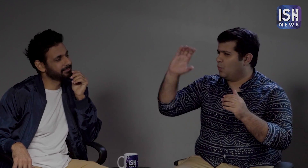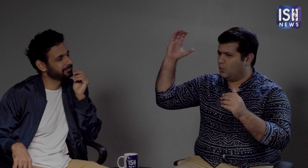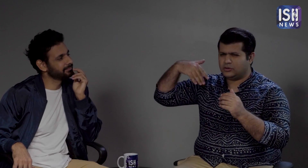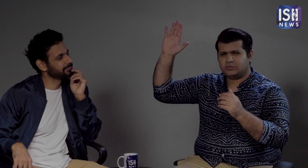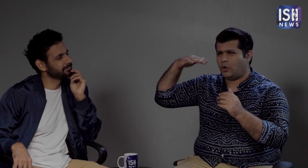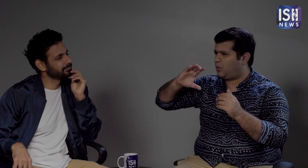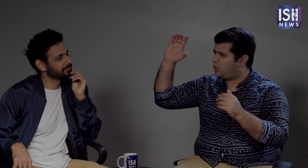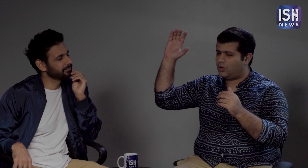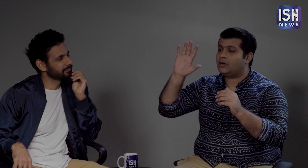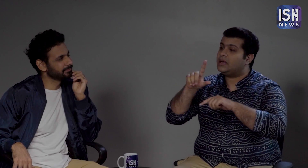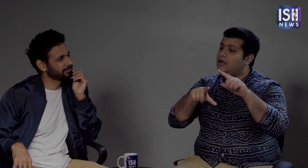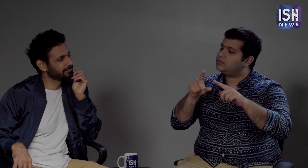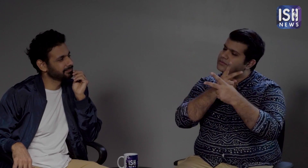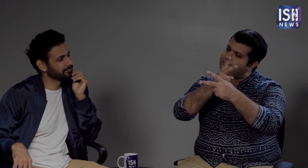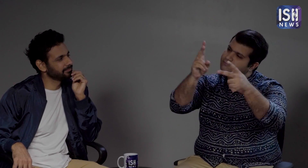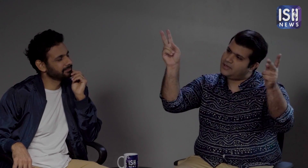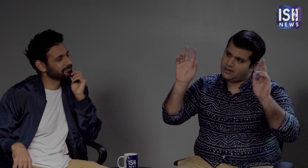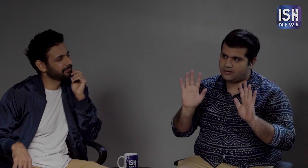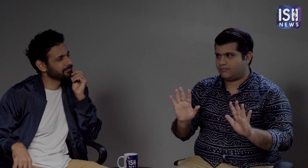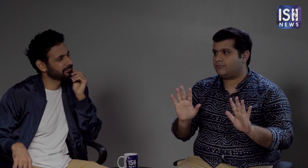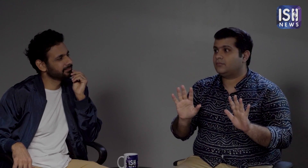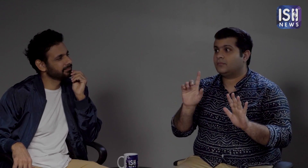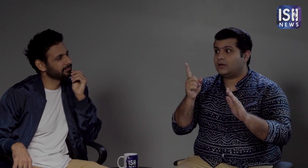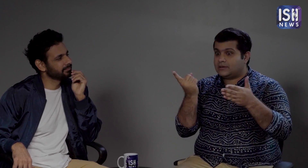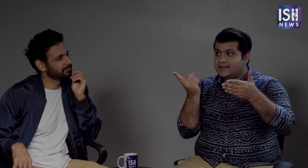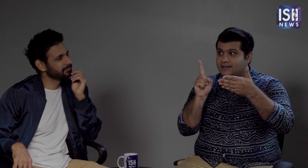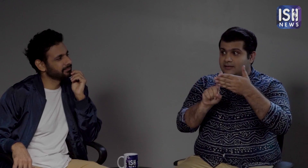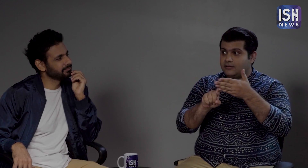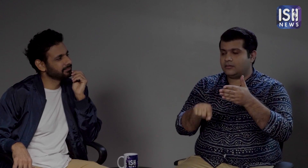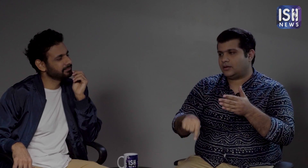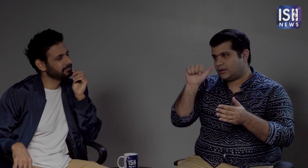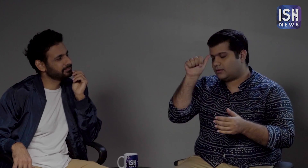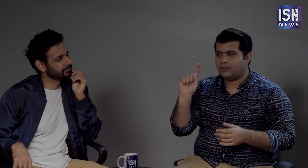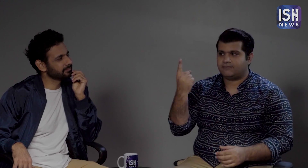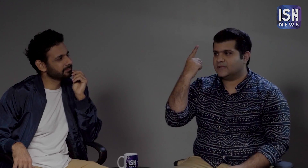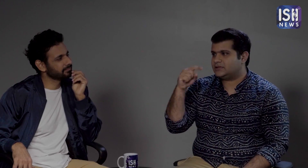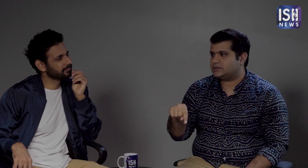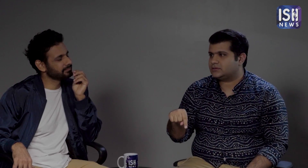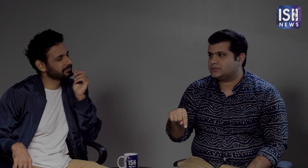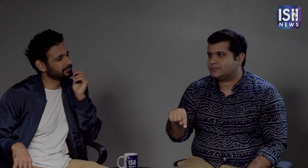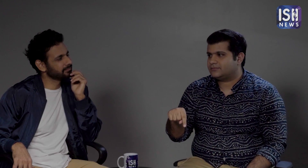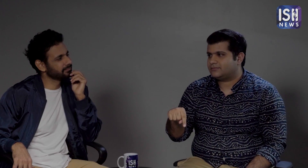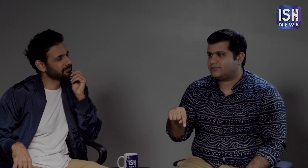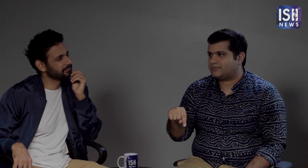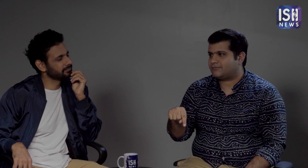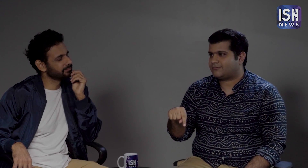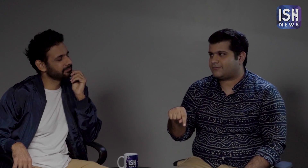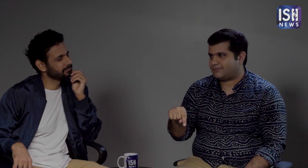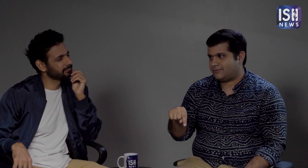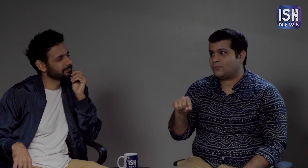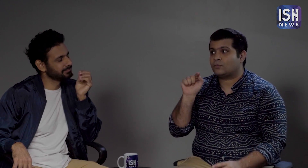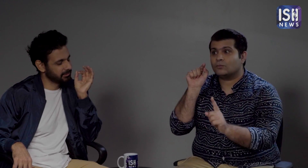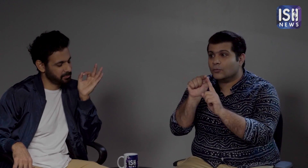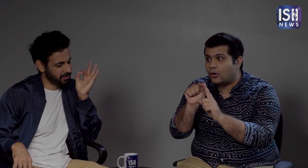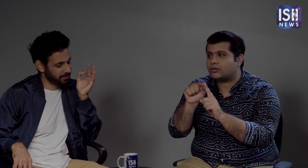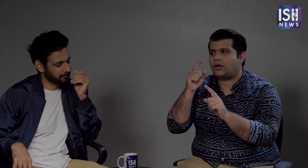कम्युनिटी क्रोर्स में है, और सबकी अपनी अपनी साइन लैंग्वेज है, बट ट्रांसलेशन वी आर द फर्स्ट वन इन इंडिया टू